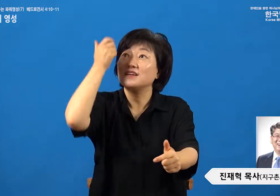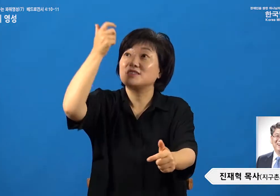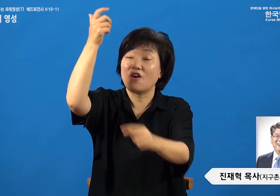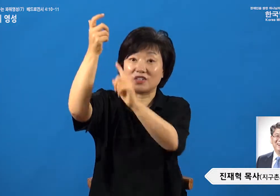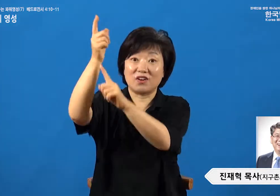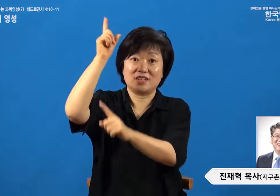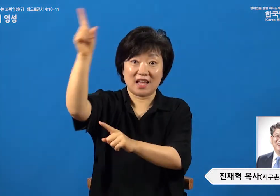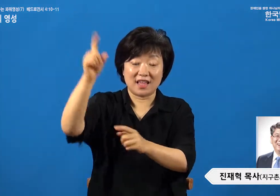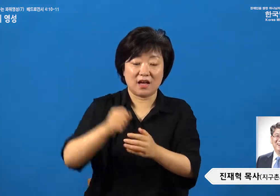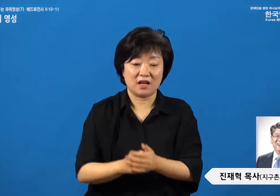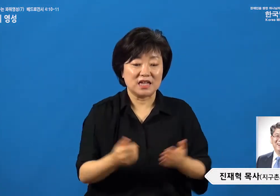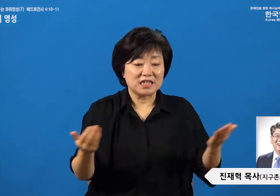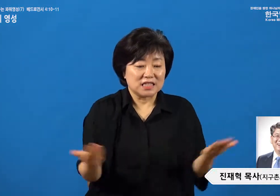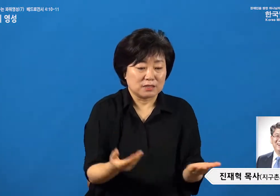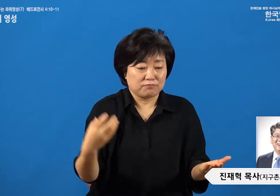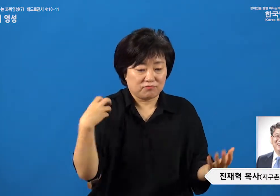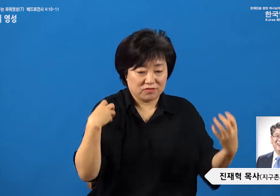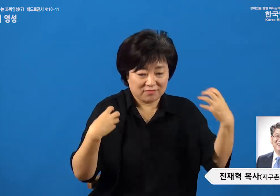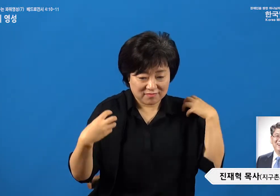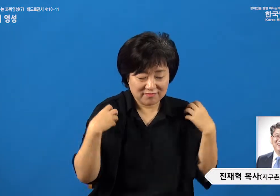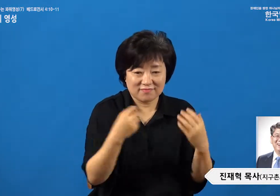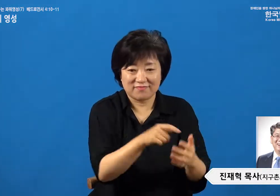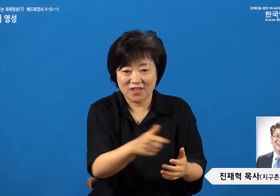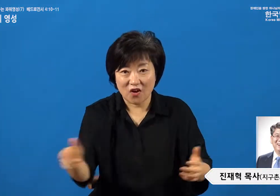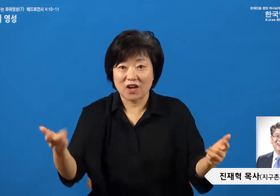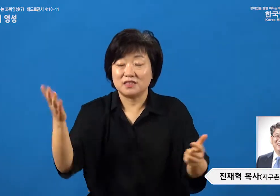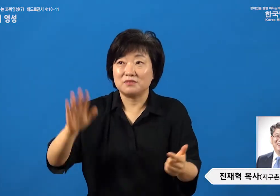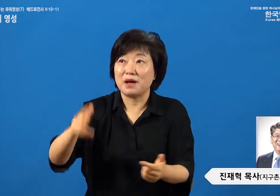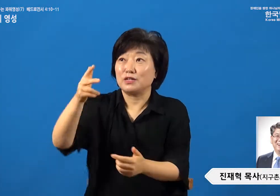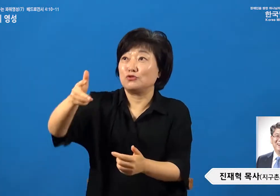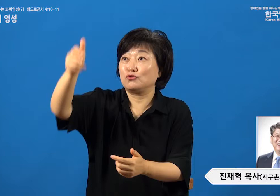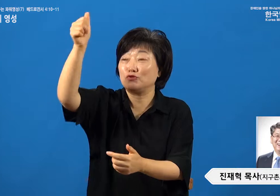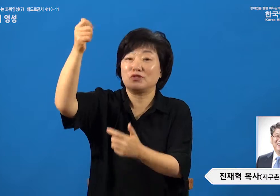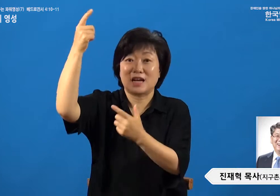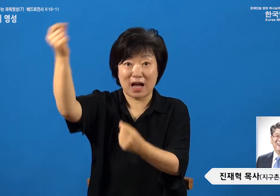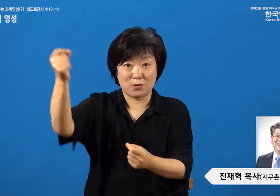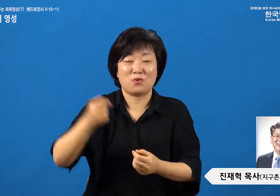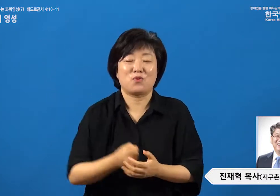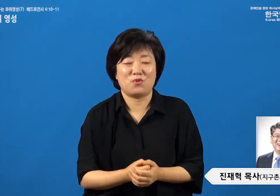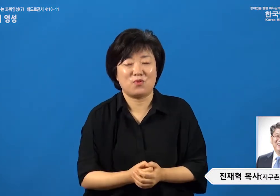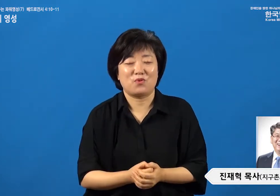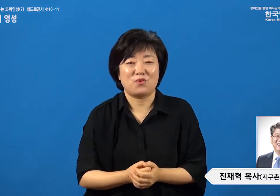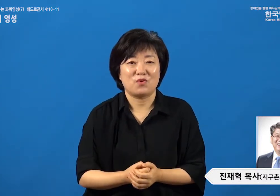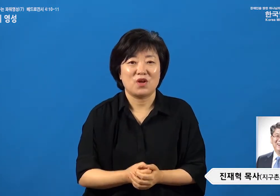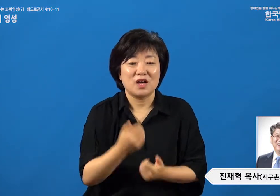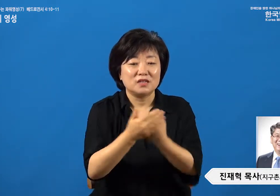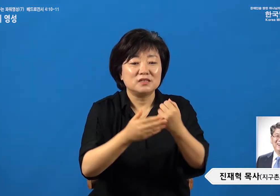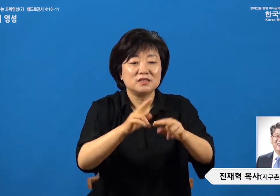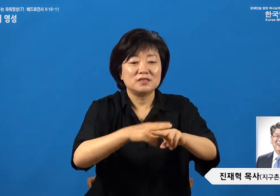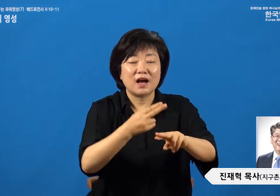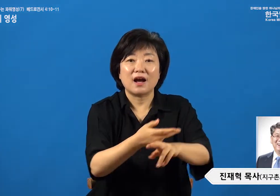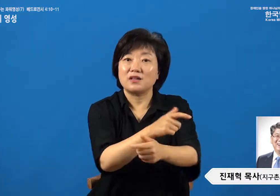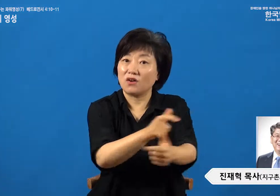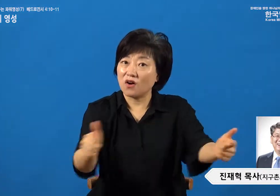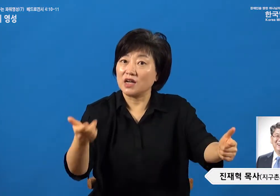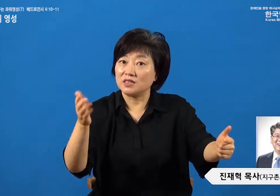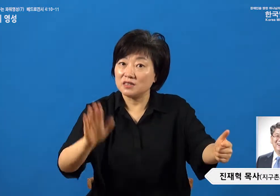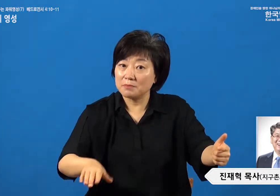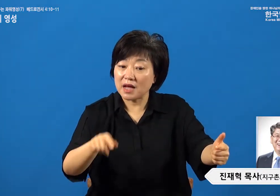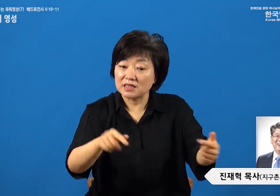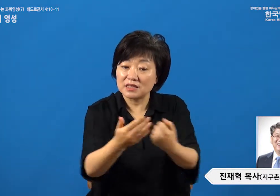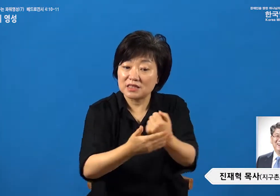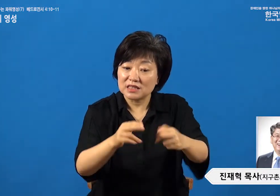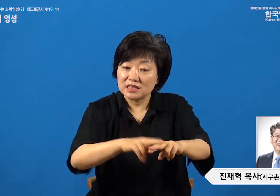같고, 직분은 여러 가지나 주는 같고, 은사가 다 다를 수 있습니다. 그러나 그